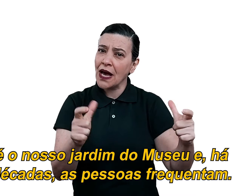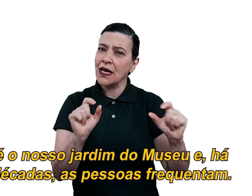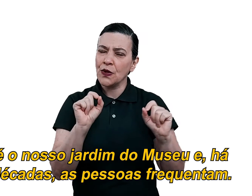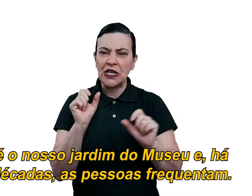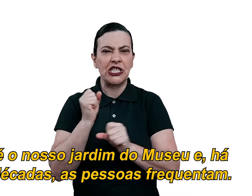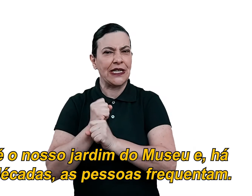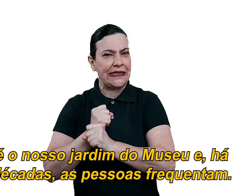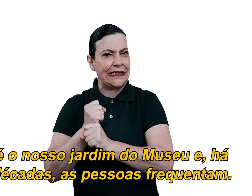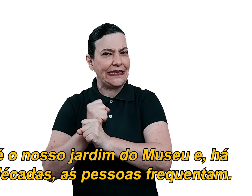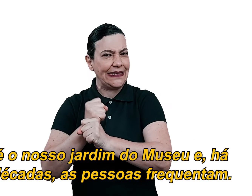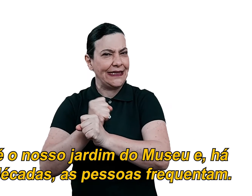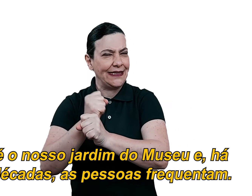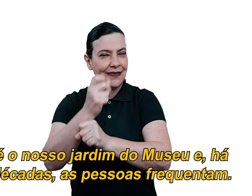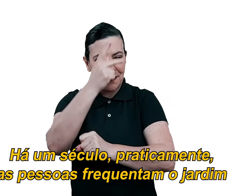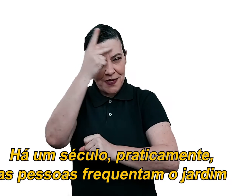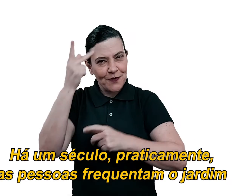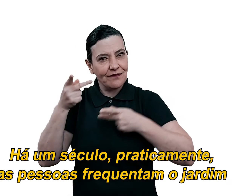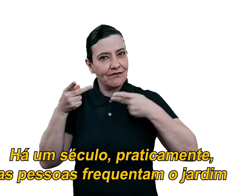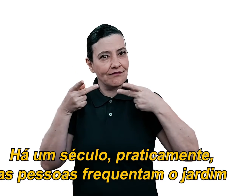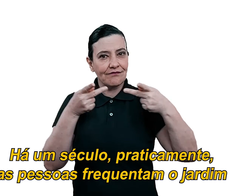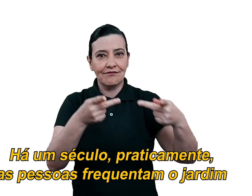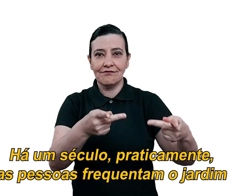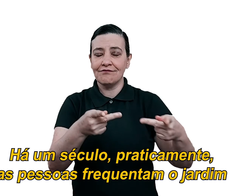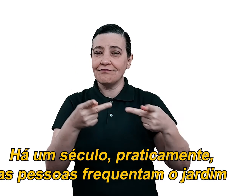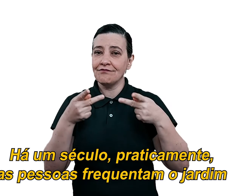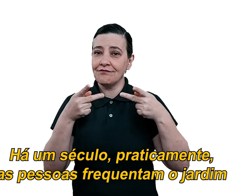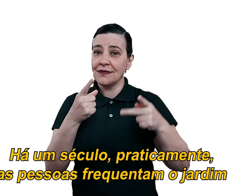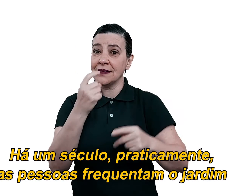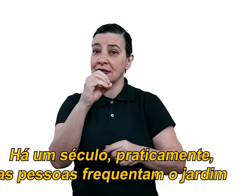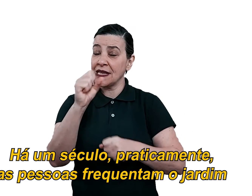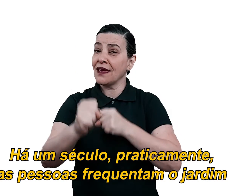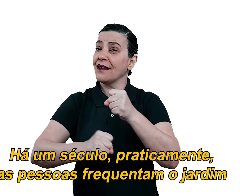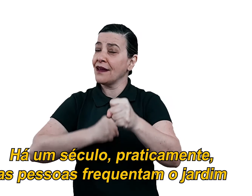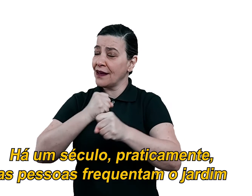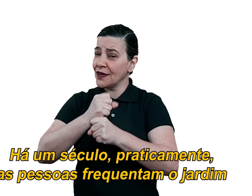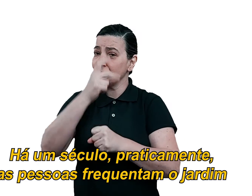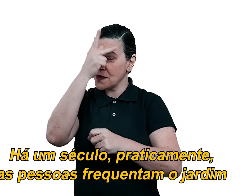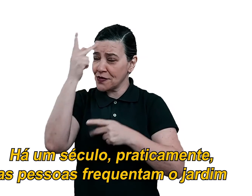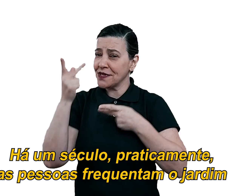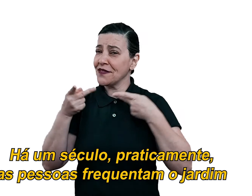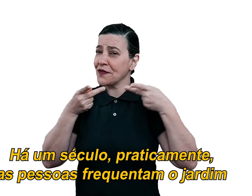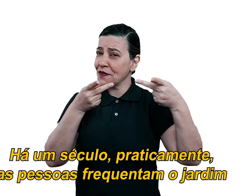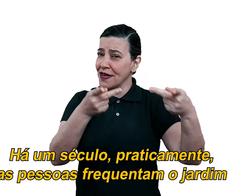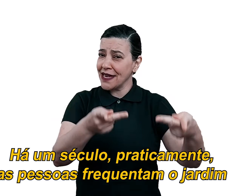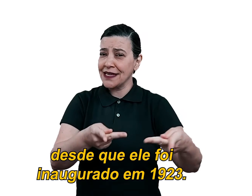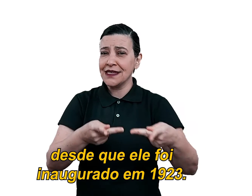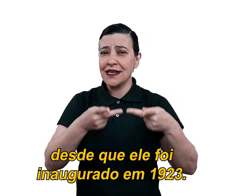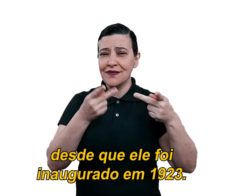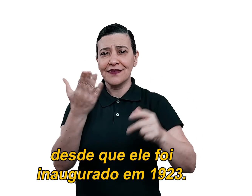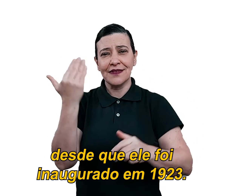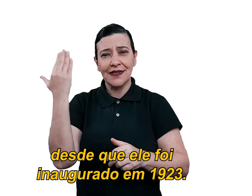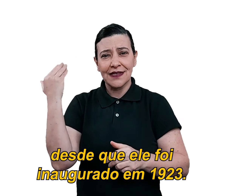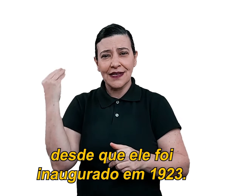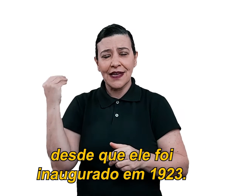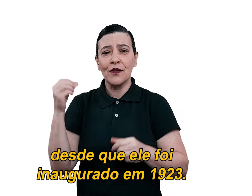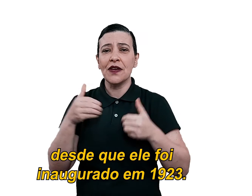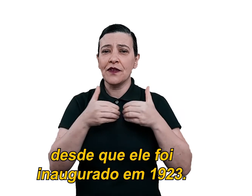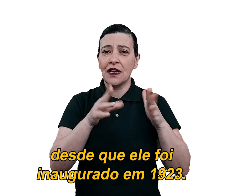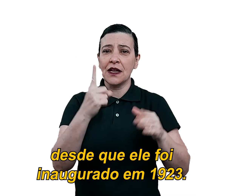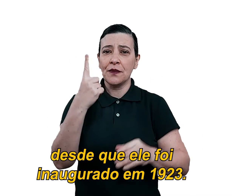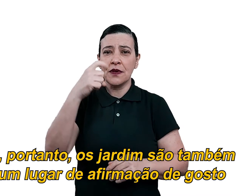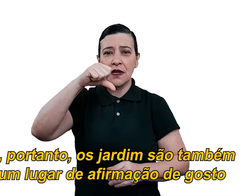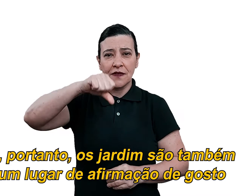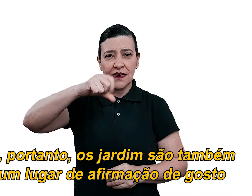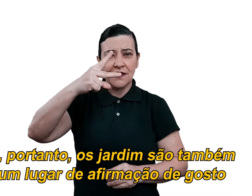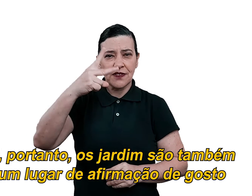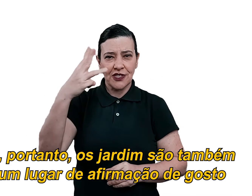há décadas as pessoas frequentam, né? Há um século praticamente, né? As pessoas frequentam o jardim desde que ele foi inaugurado em